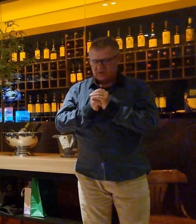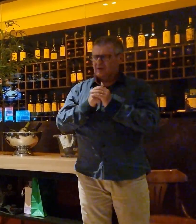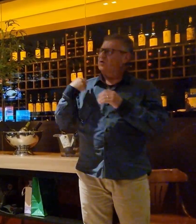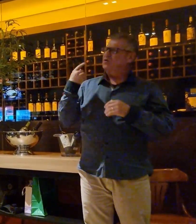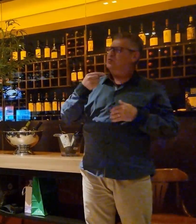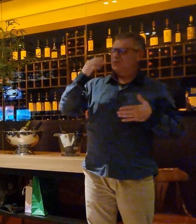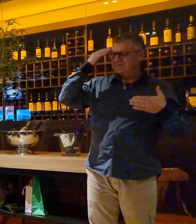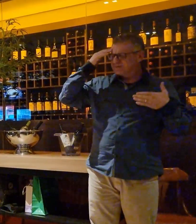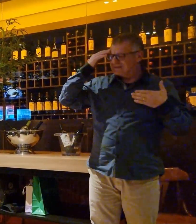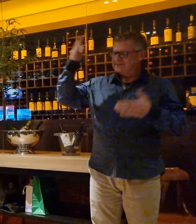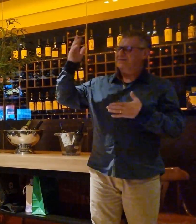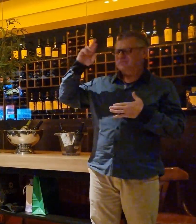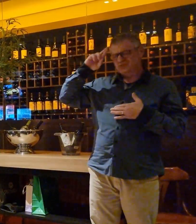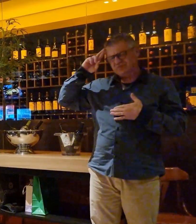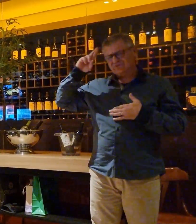Quero pedir pro pastor Luiz Wagner